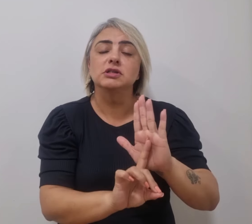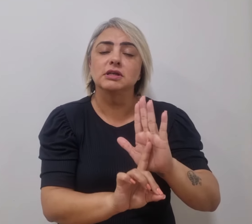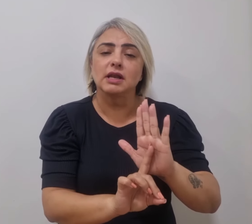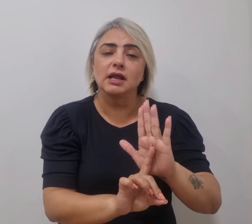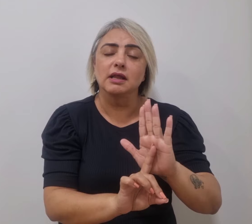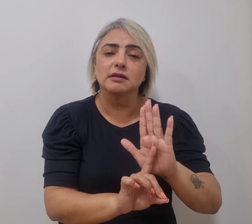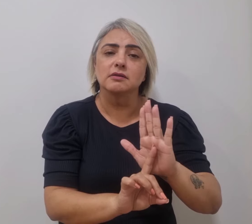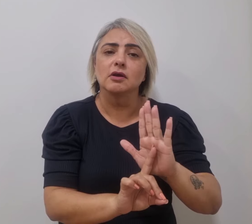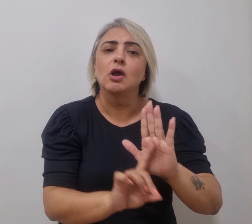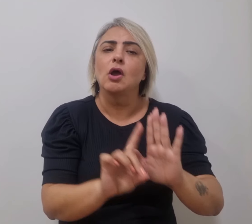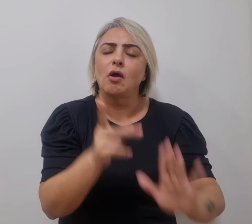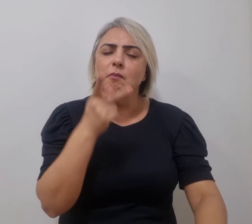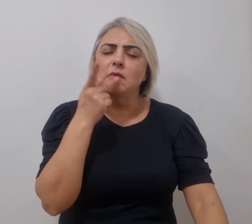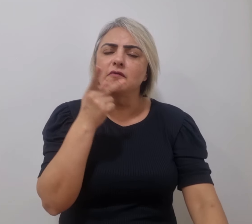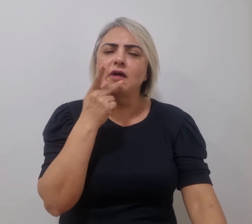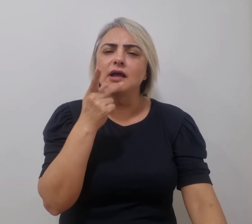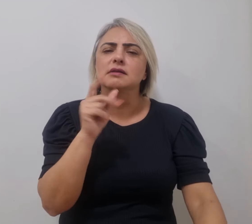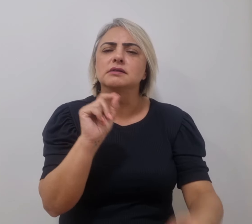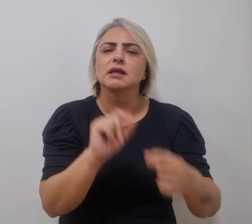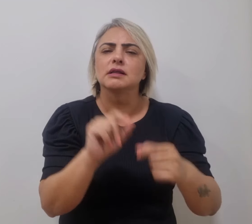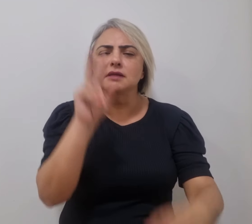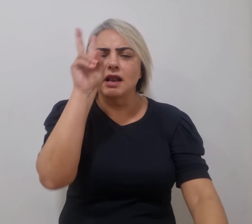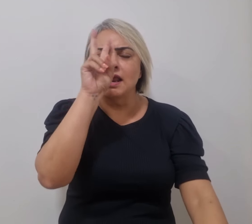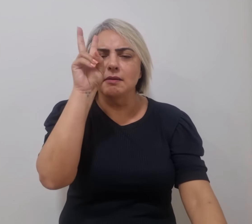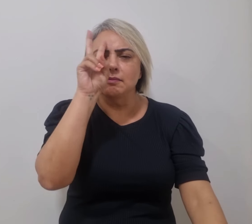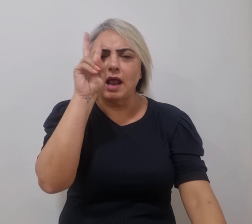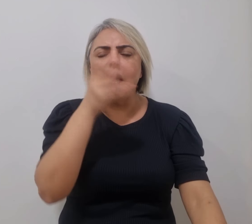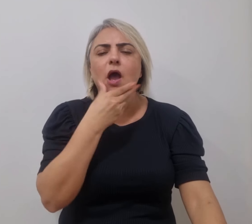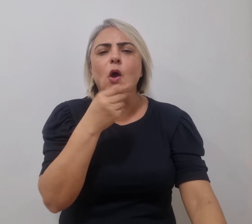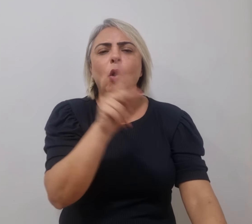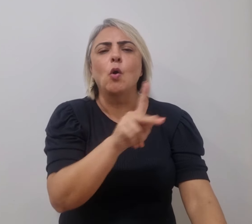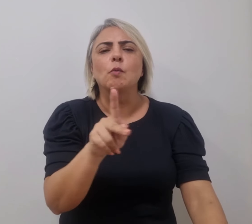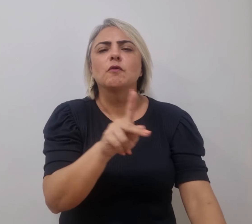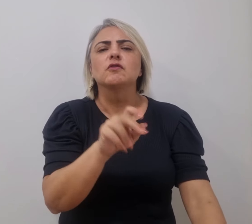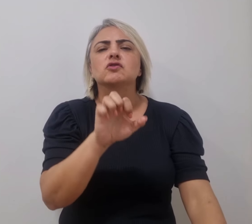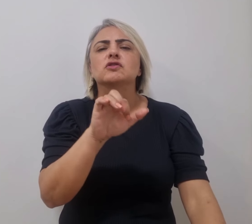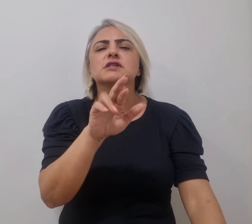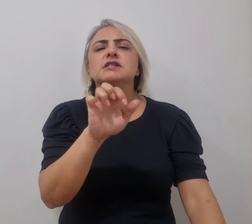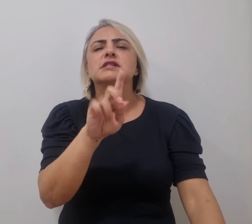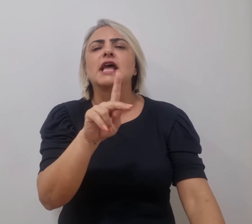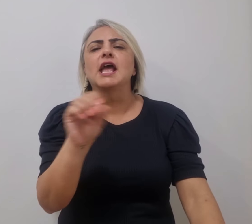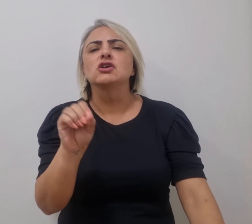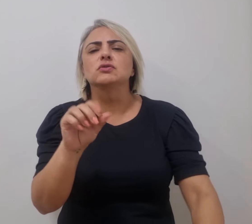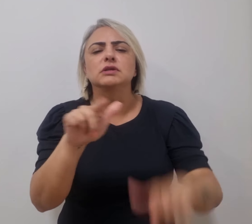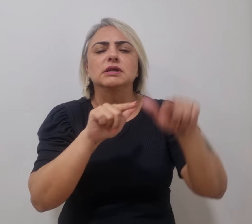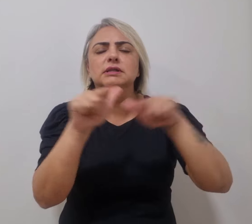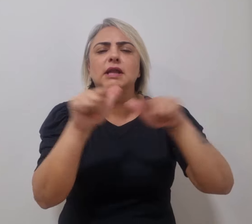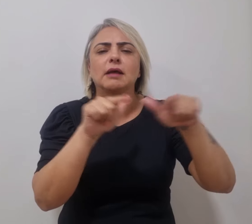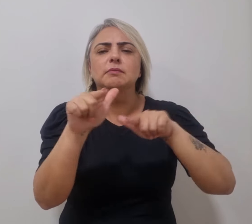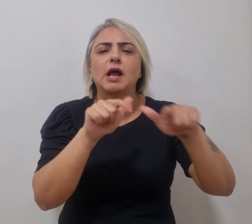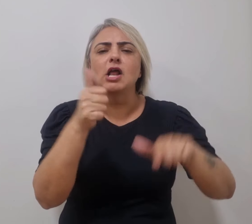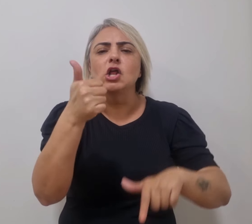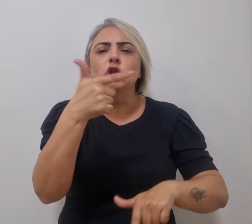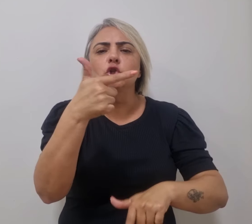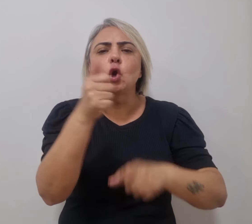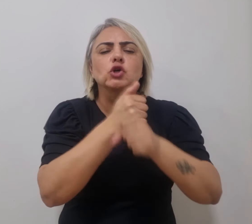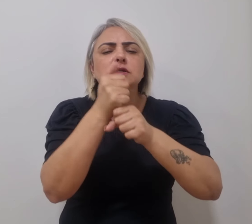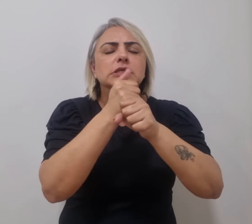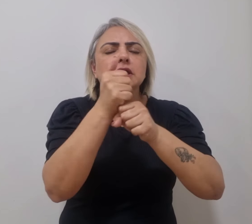faz questão de lembrar o professor Sérgio Luiz, que atua há 12 anos com educação